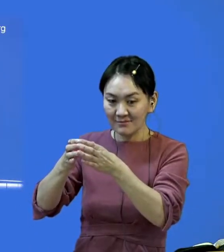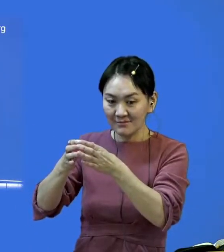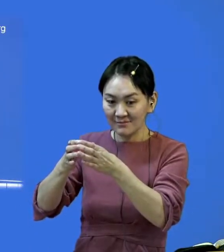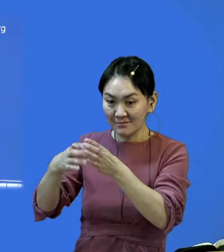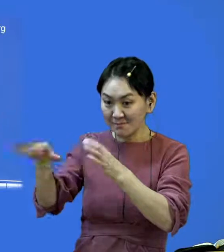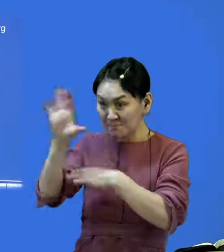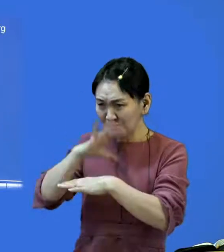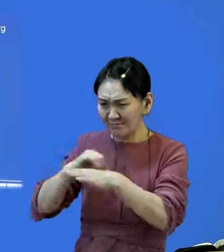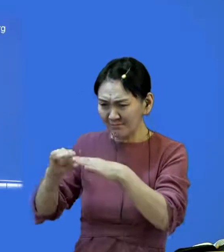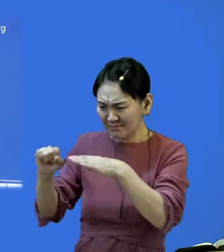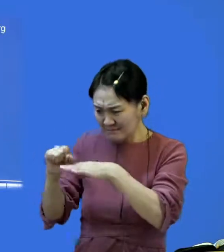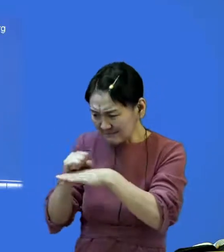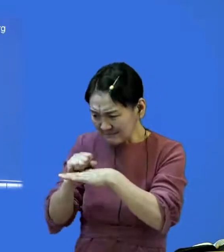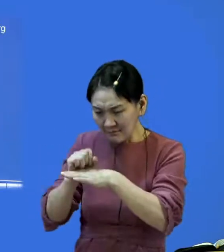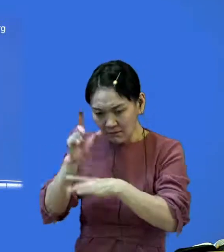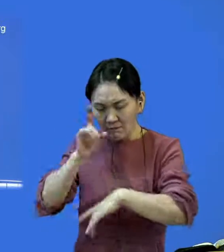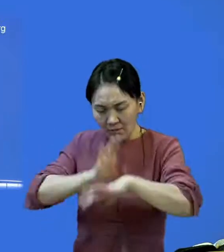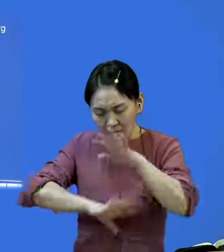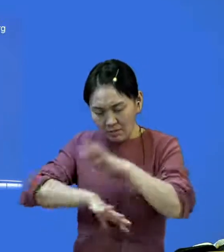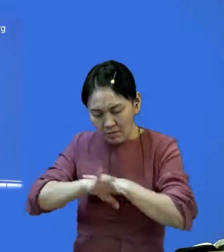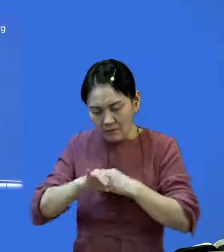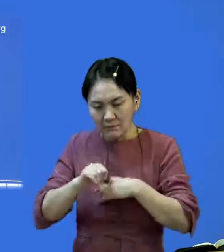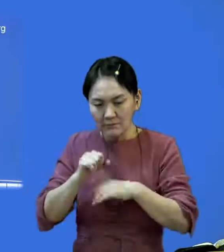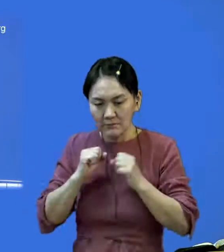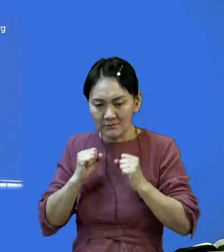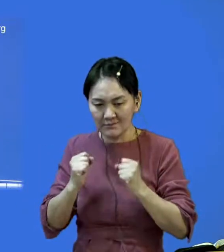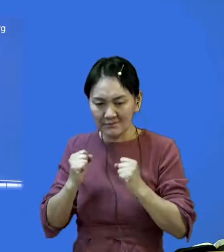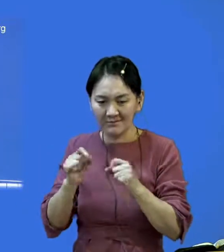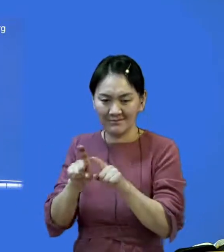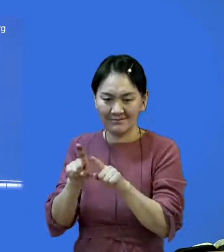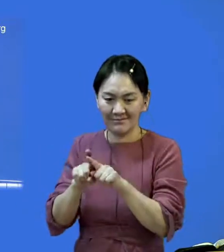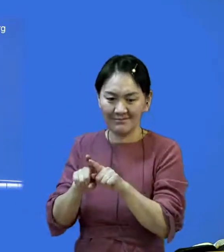бэлтэн гэж нэр хөдлөмөрлсөн